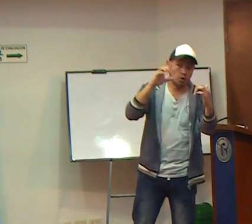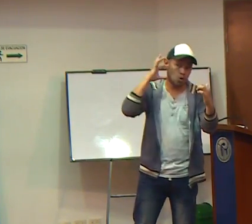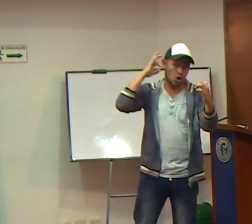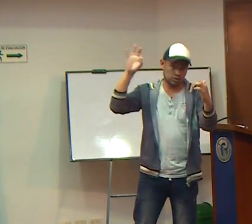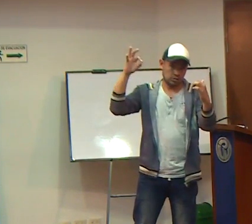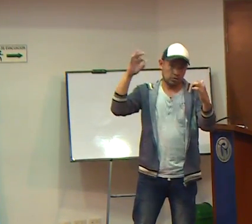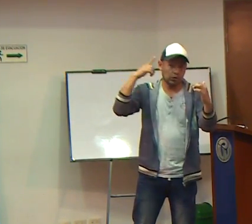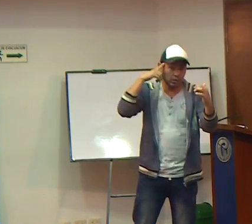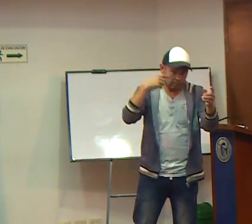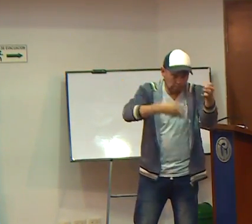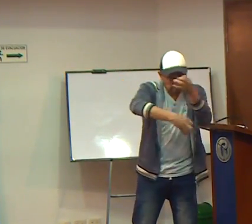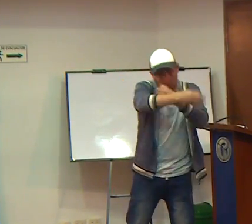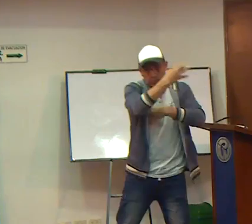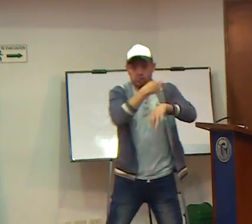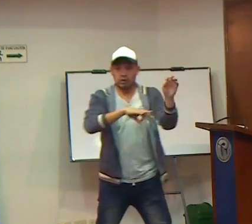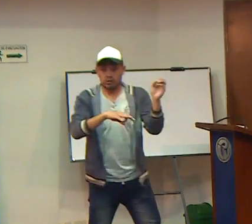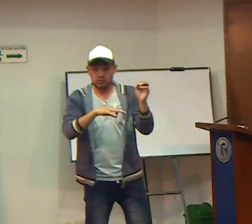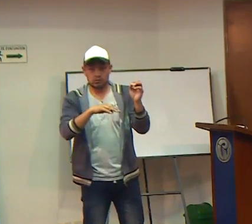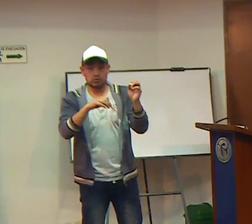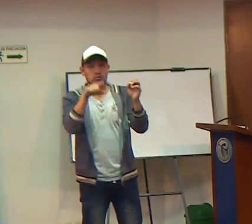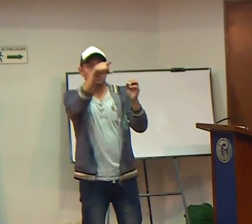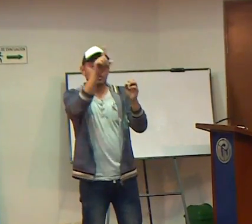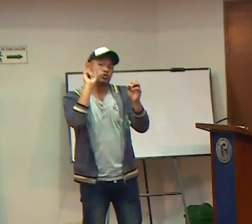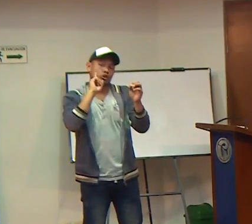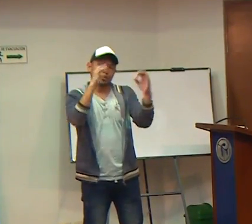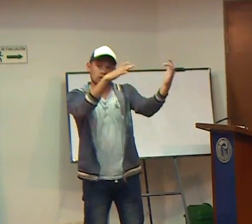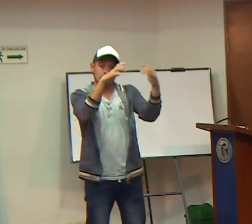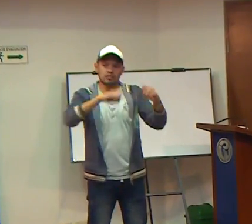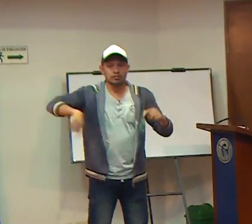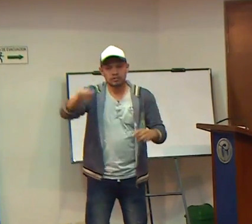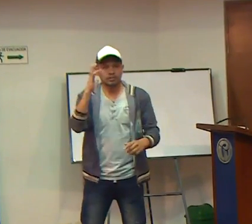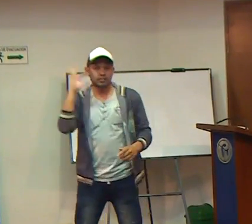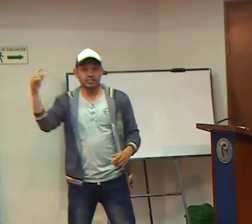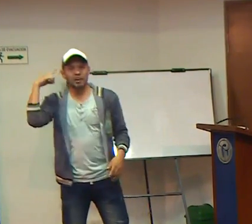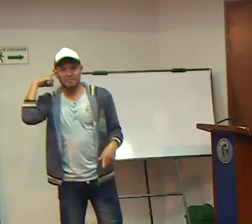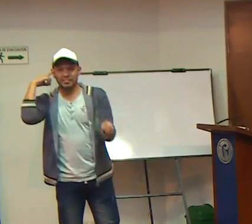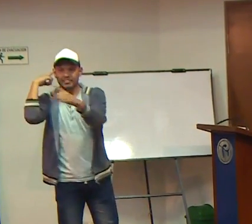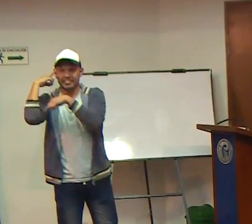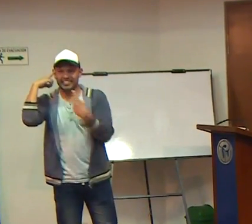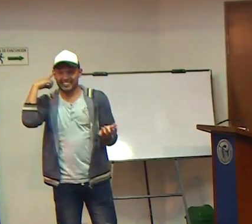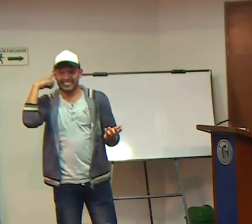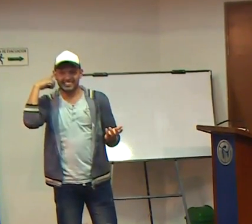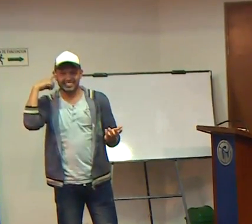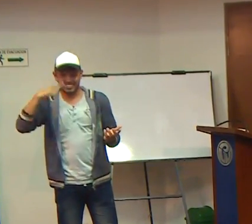reflexionando en cuanto al tema de las personas sordas y la guerra,